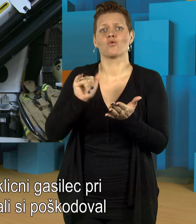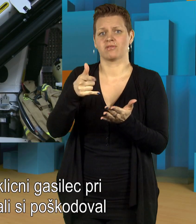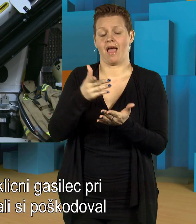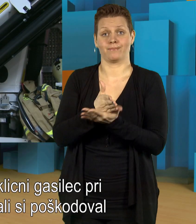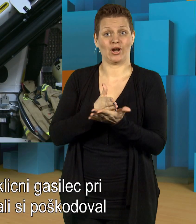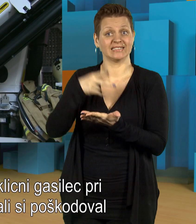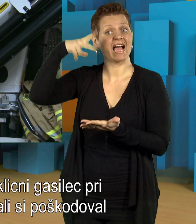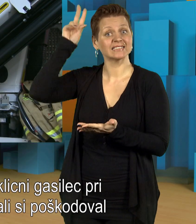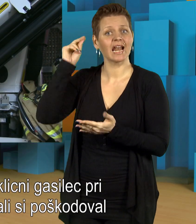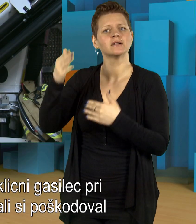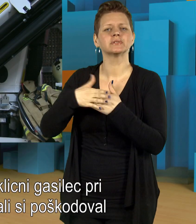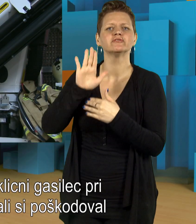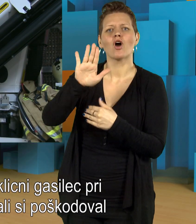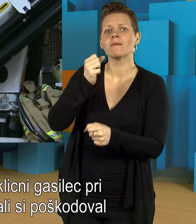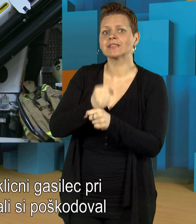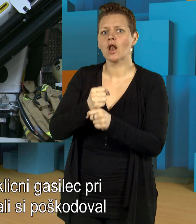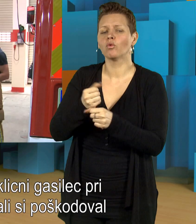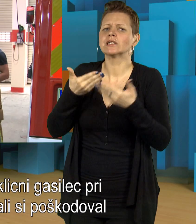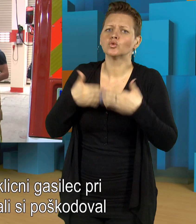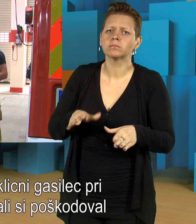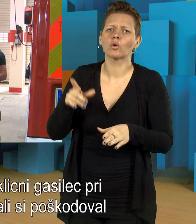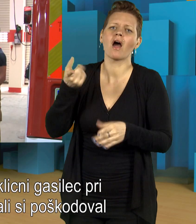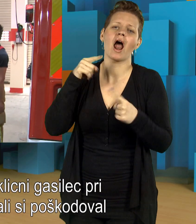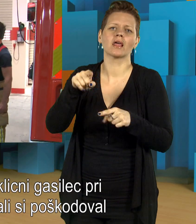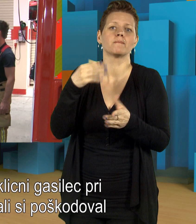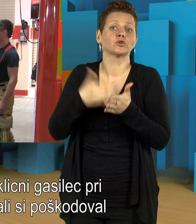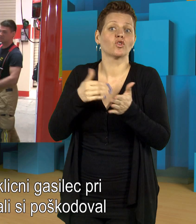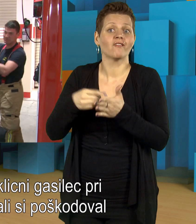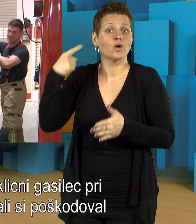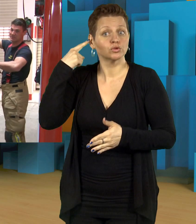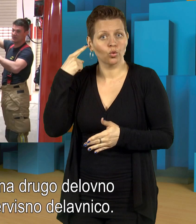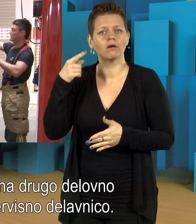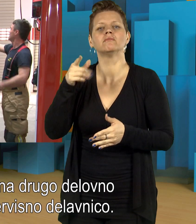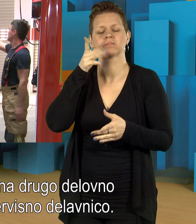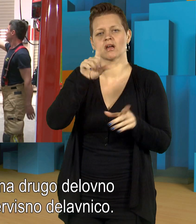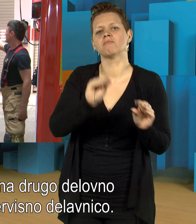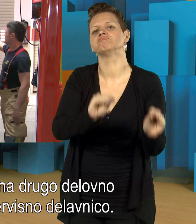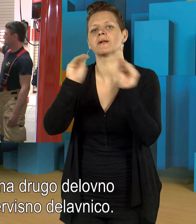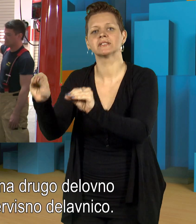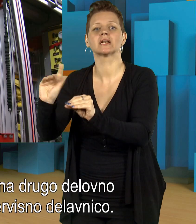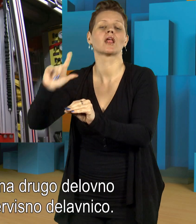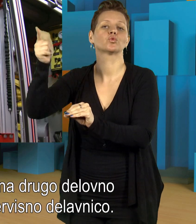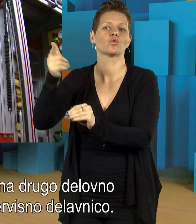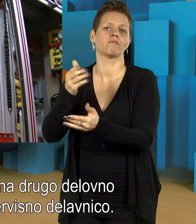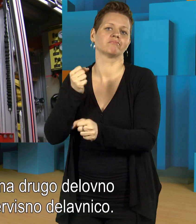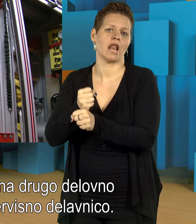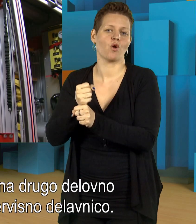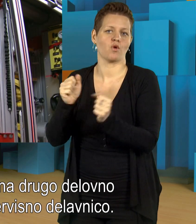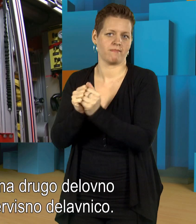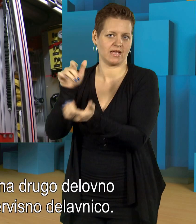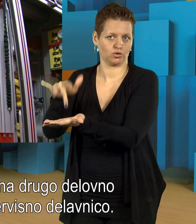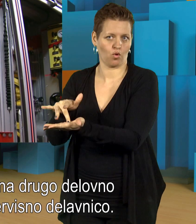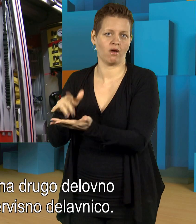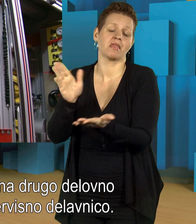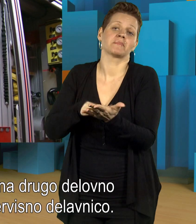V primeru, da bi poklicni gasilec pri svojem delu izgubil ali poškodoval sluh, bi ga premestili na drugo delovno mesto, na